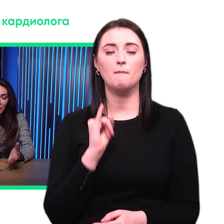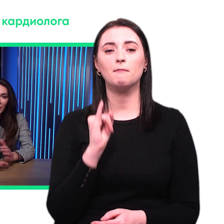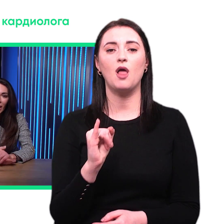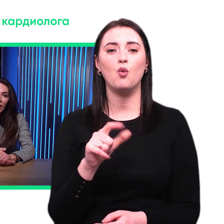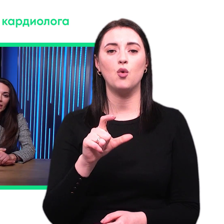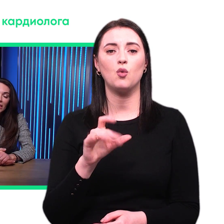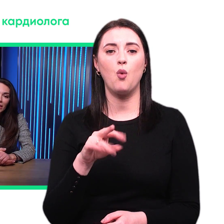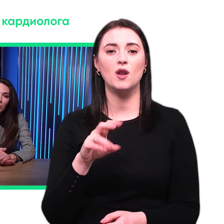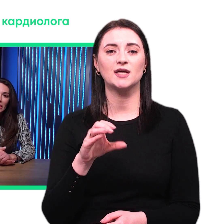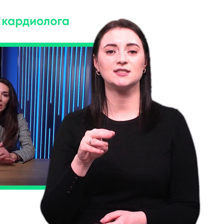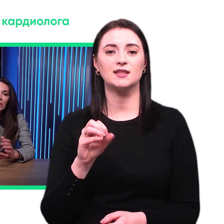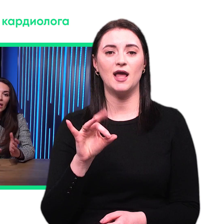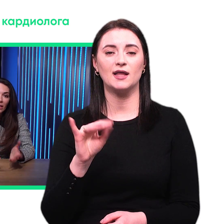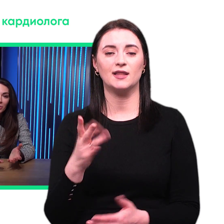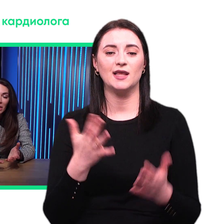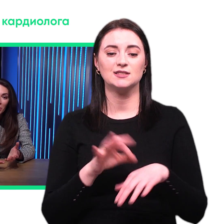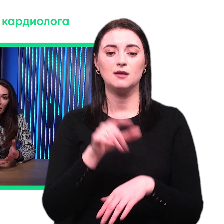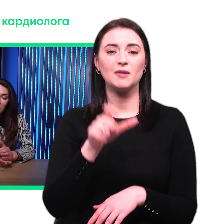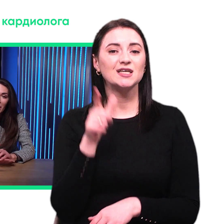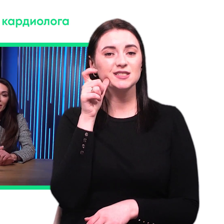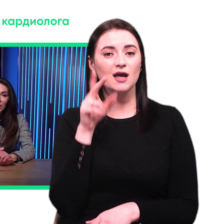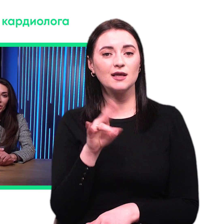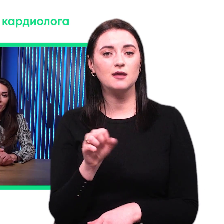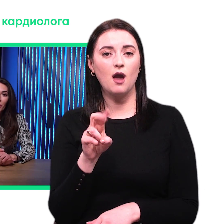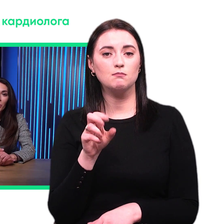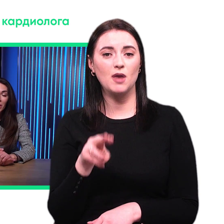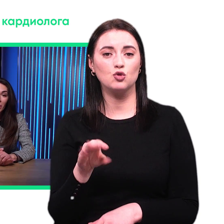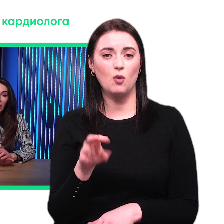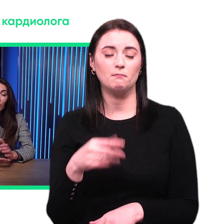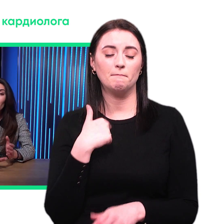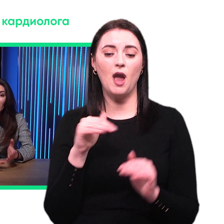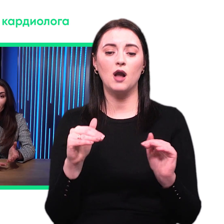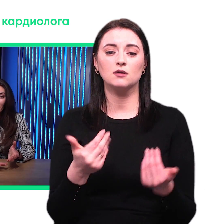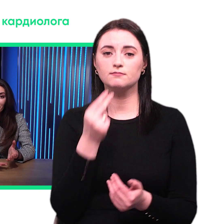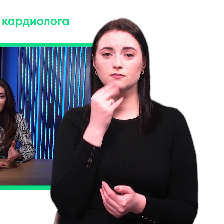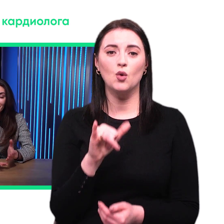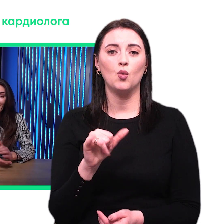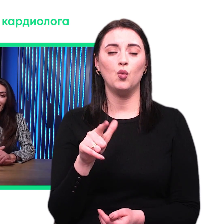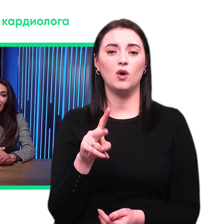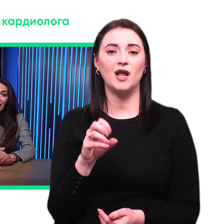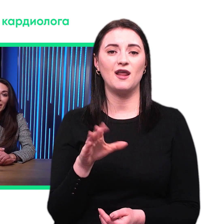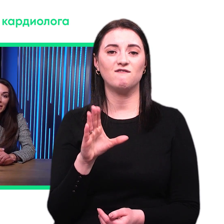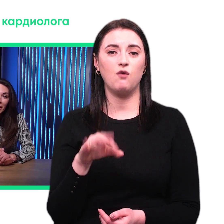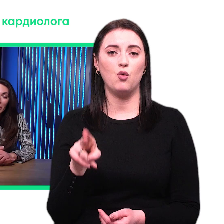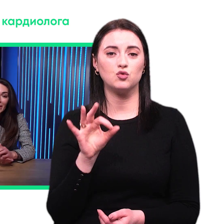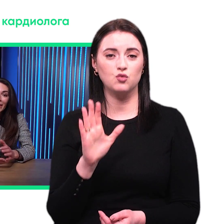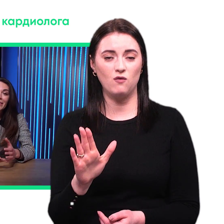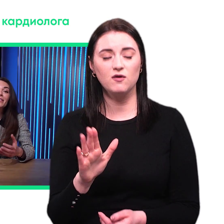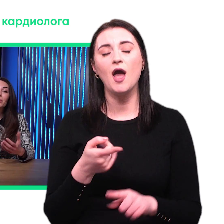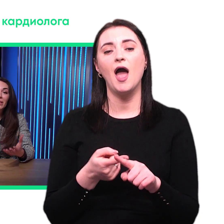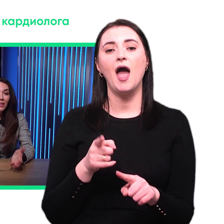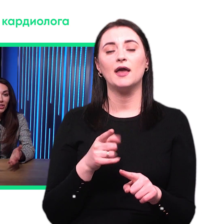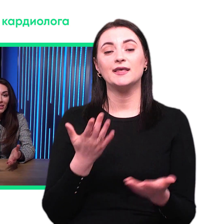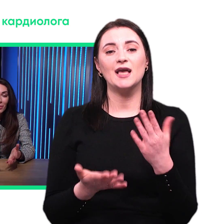холестерин. Если это пациент с сахарным диабетом, мы ограничиваем употребление углеводов. Если это пациент